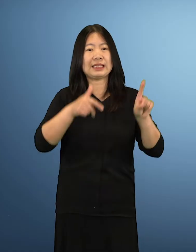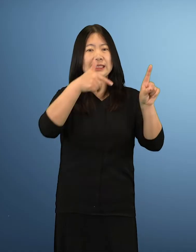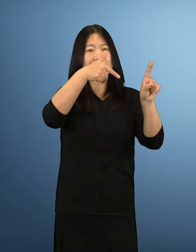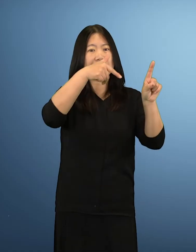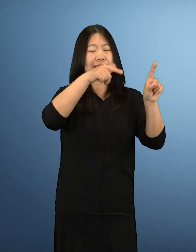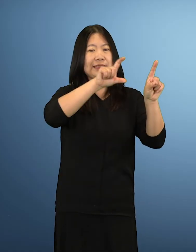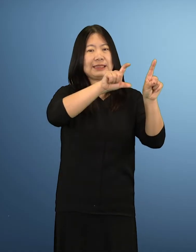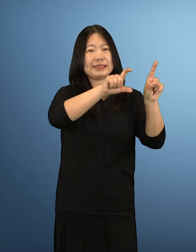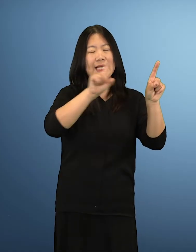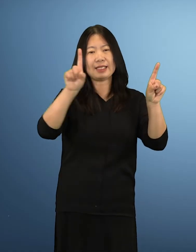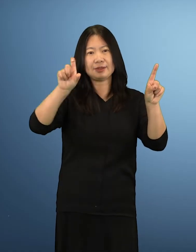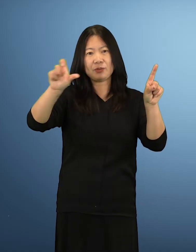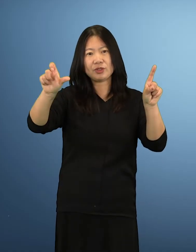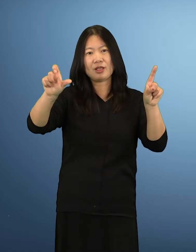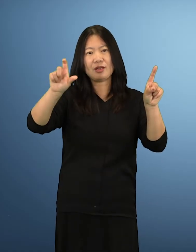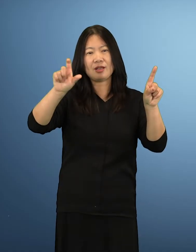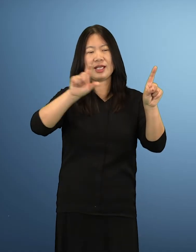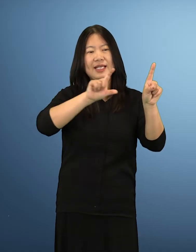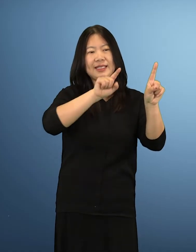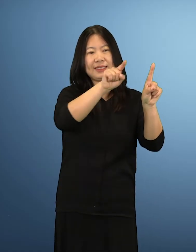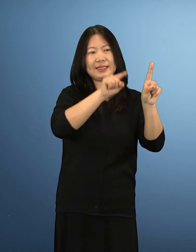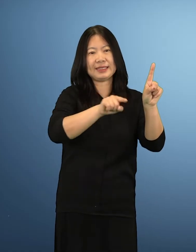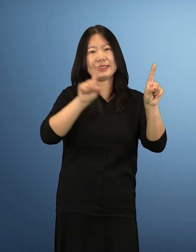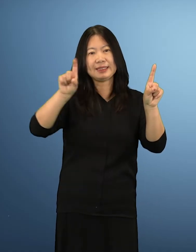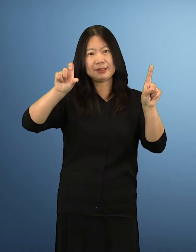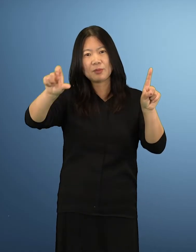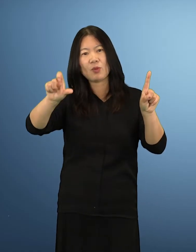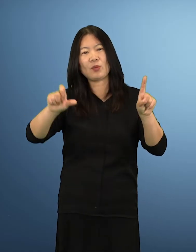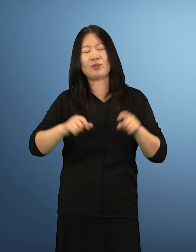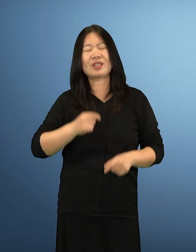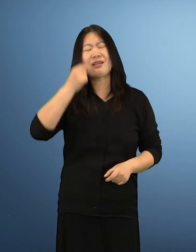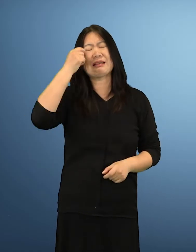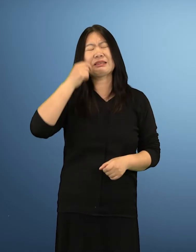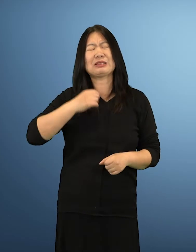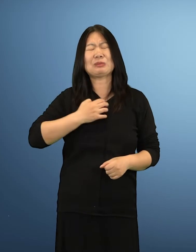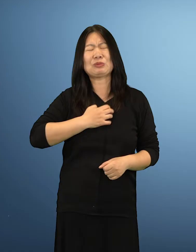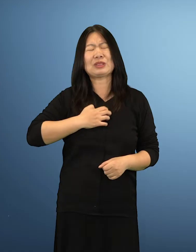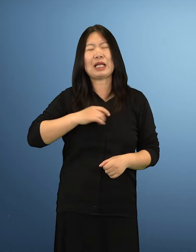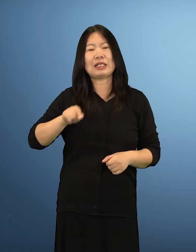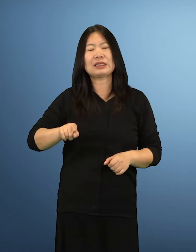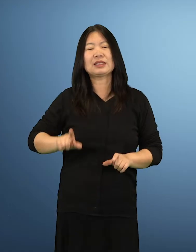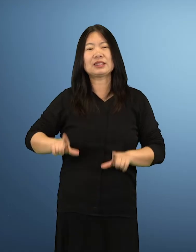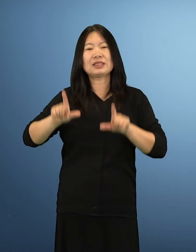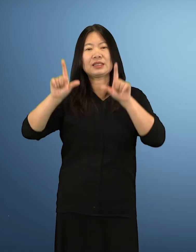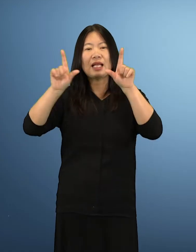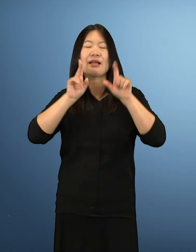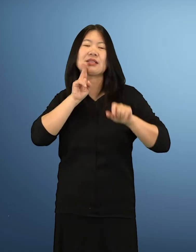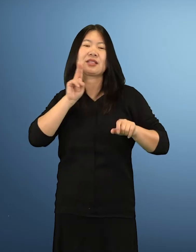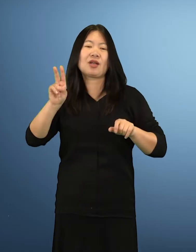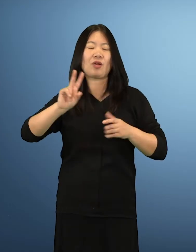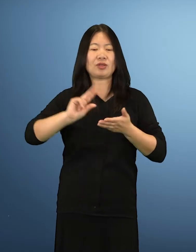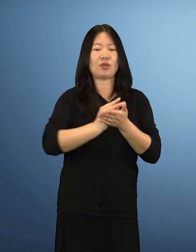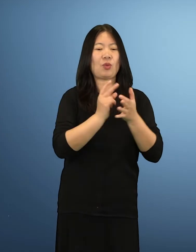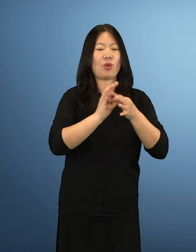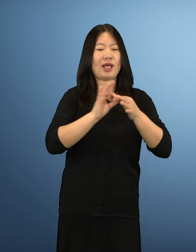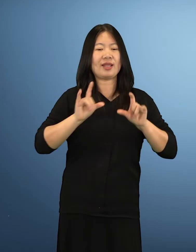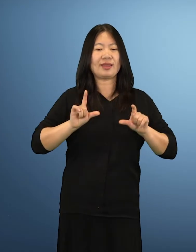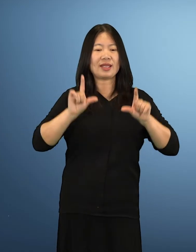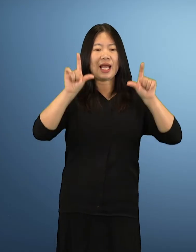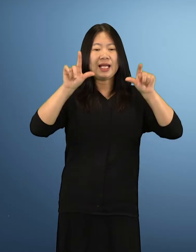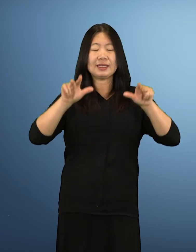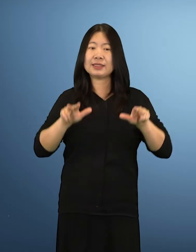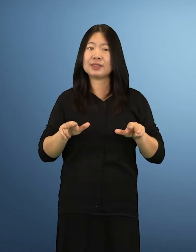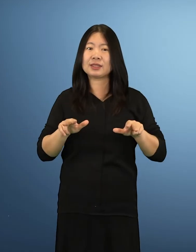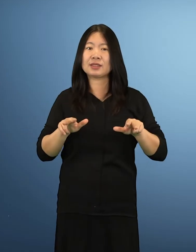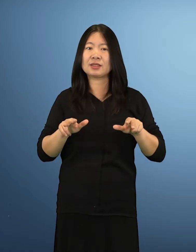1장 15절을 보세요. 1장 15절. 슬프다 그날이요, 여호와의 날이 지금